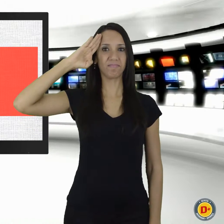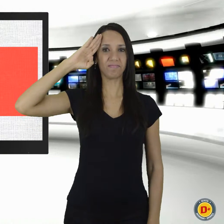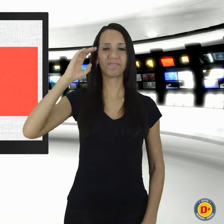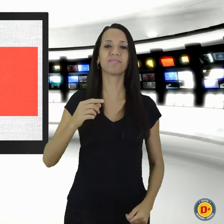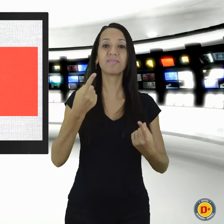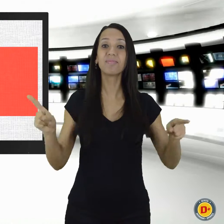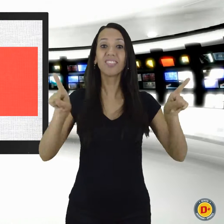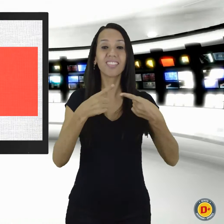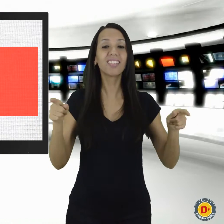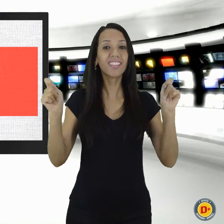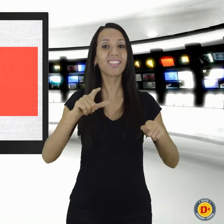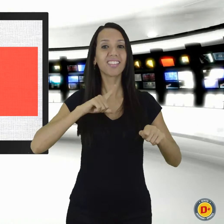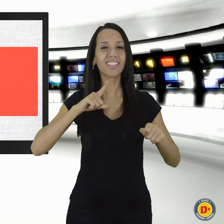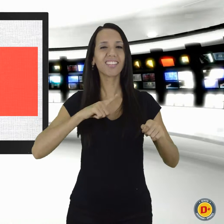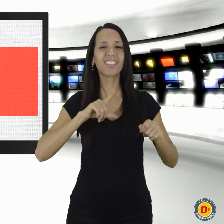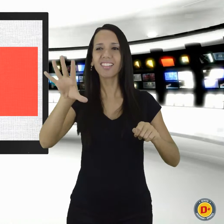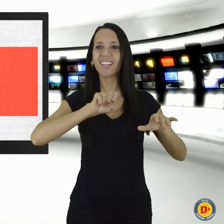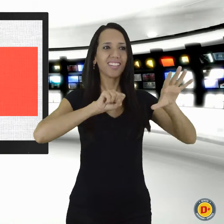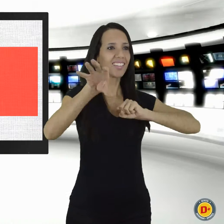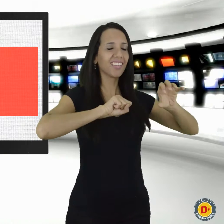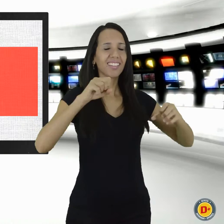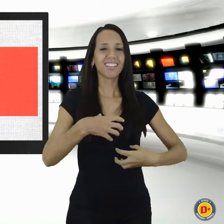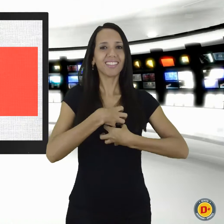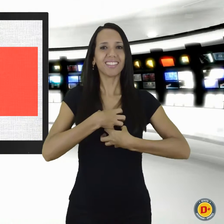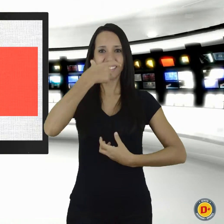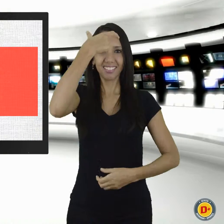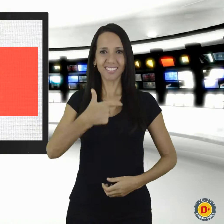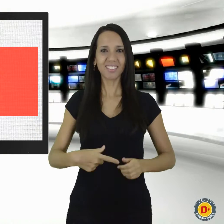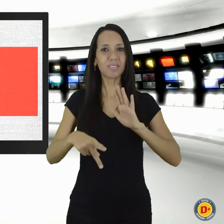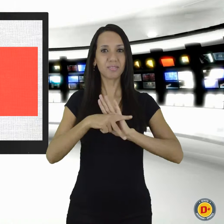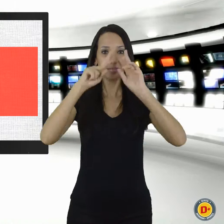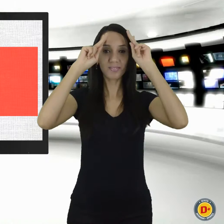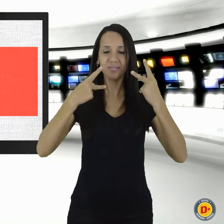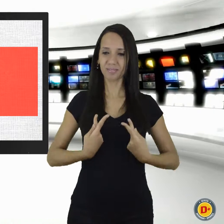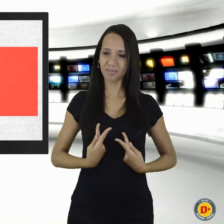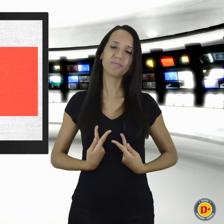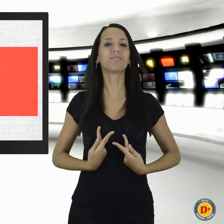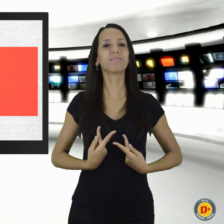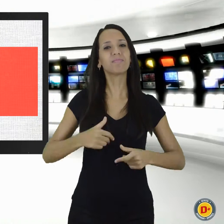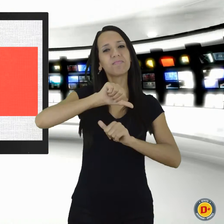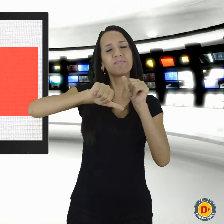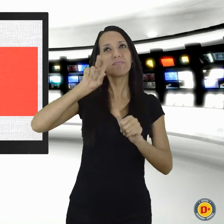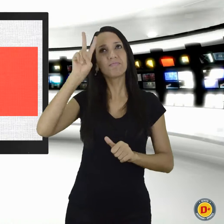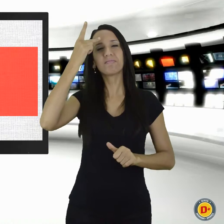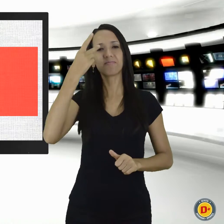A música tem o poder de alcançar os lugares mais ocultos do sentimento humano. Pode mudar uma vida, funcionando